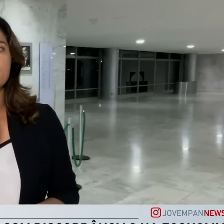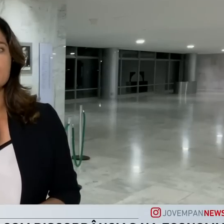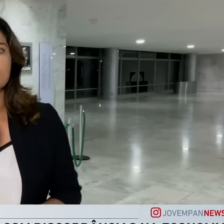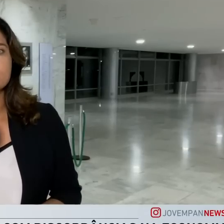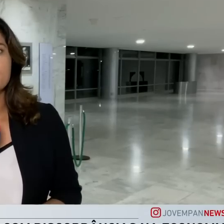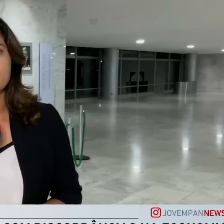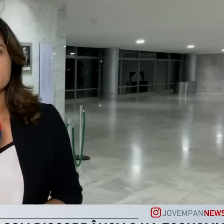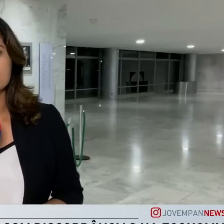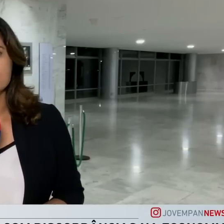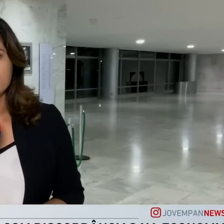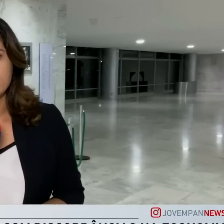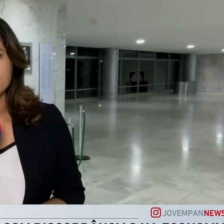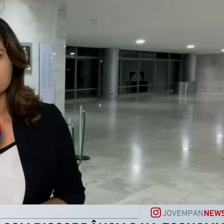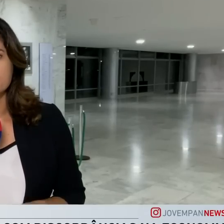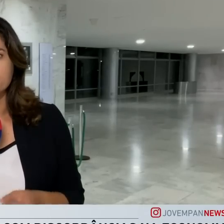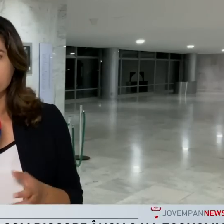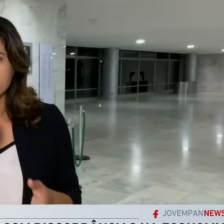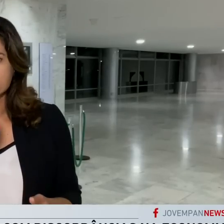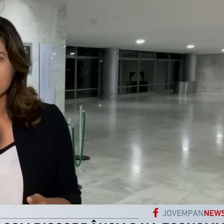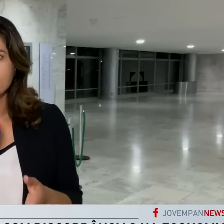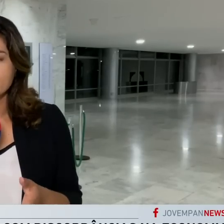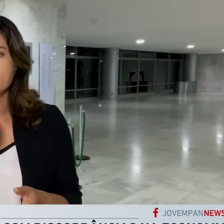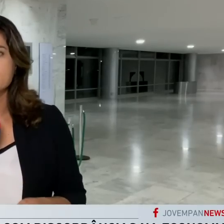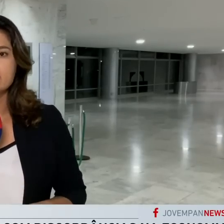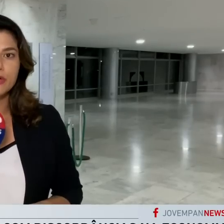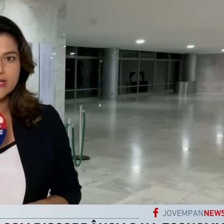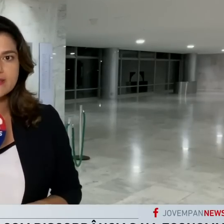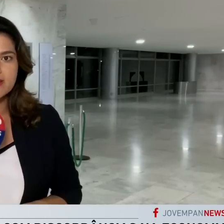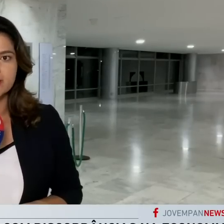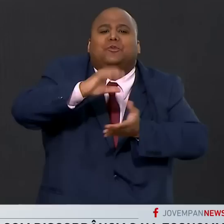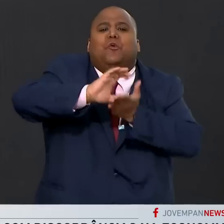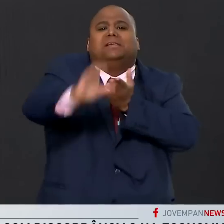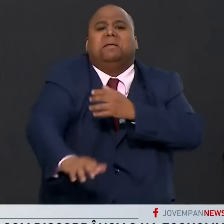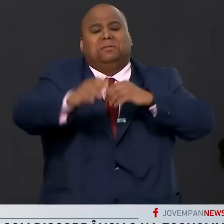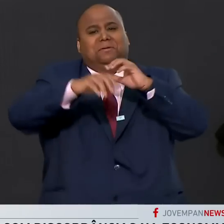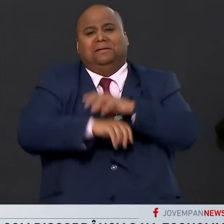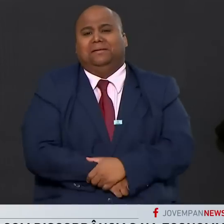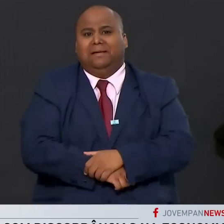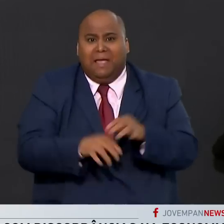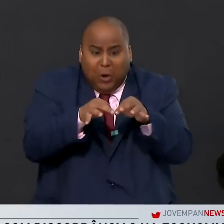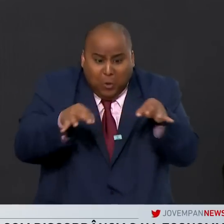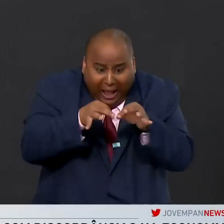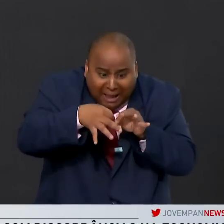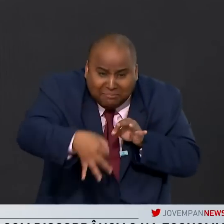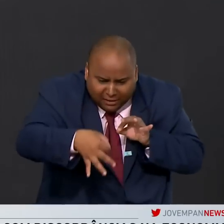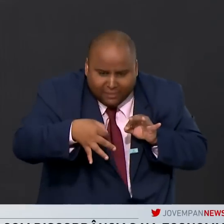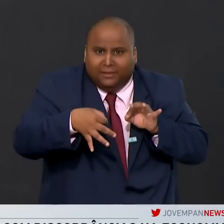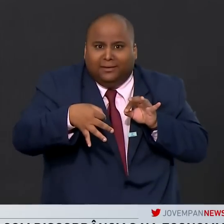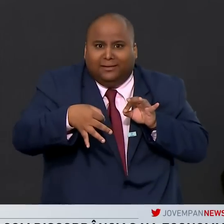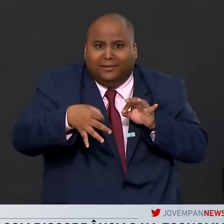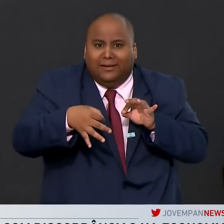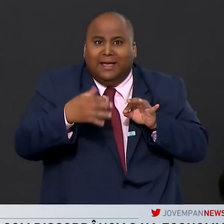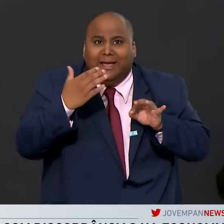que ter pessoas que pensam diferente, porque isso enriquece a democracia. Quando eu abri a minha boca para dizer,